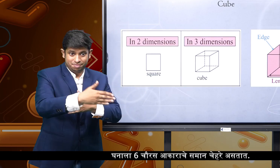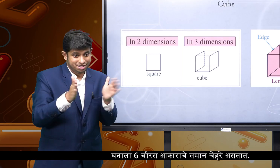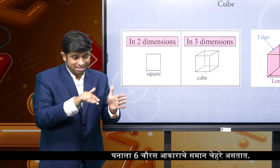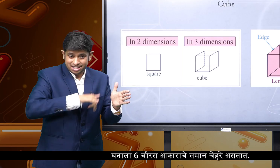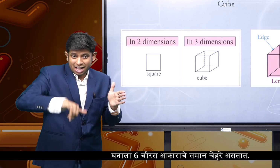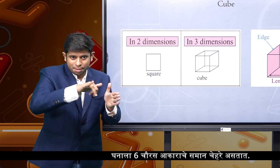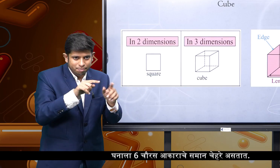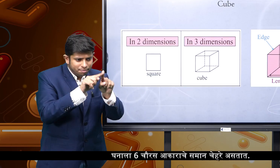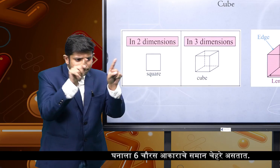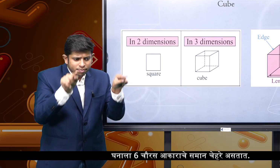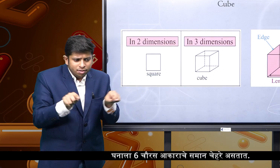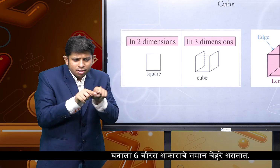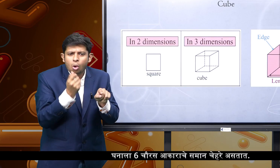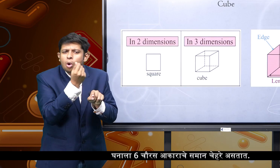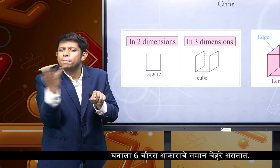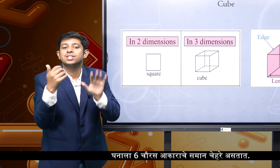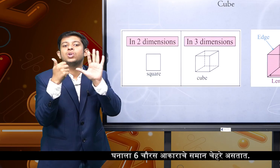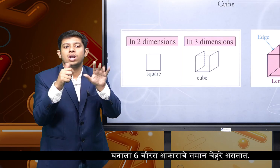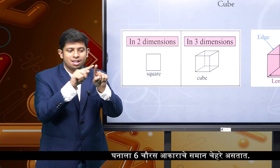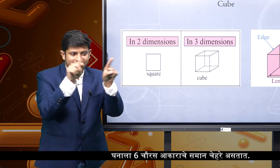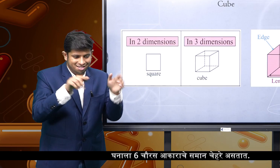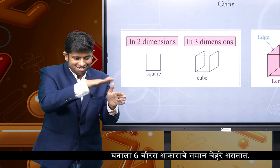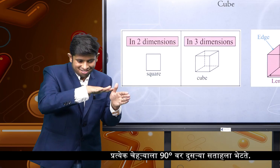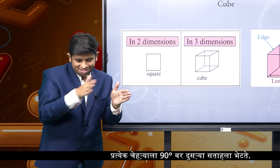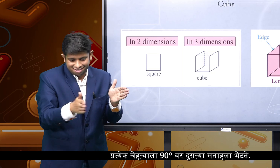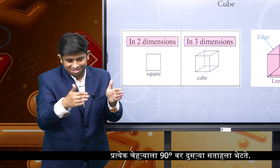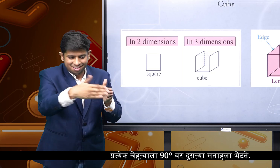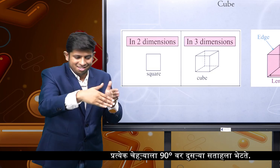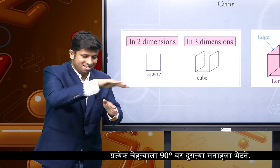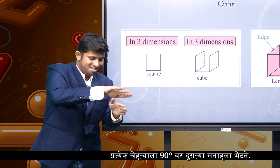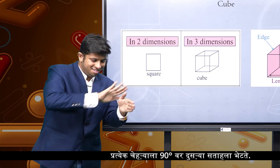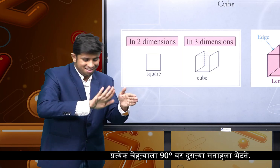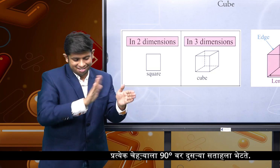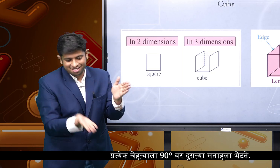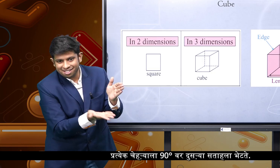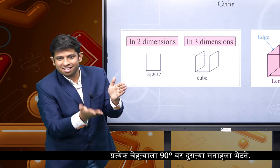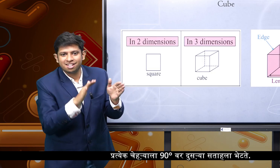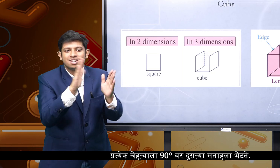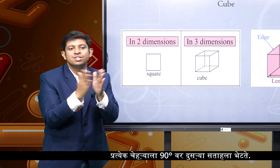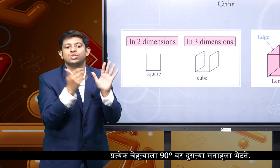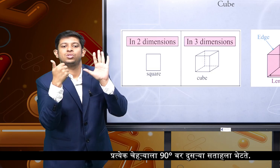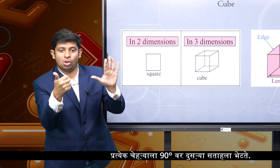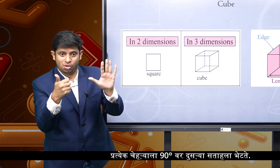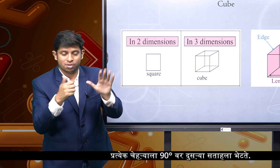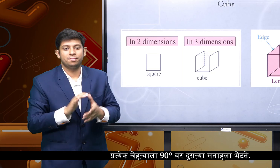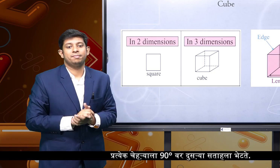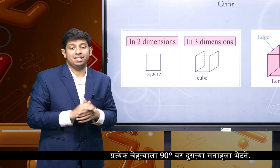घनाला 6 चौरस आकाराचे समान चेहरे असतात. प्रत्येक चेहऱ्याला 90 अंशावर दुसऱ्या सतालता